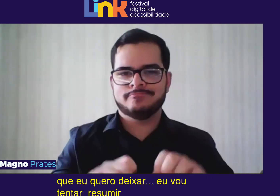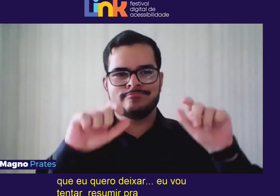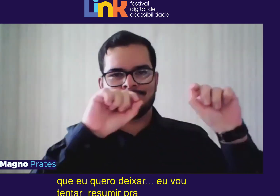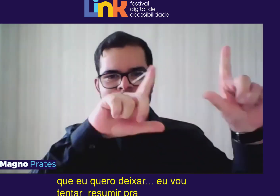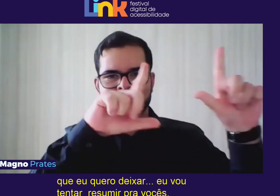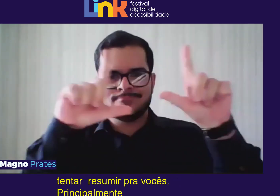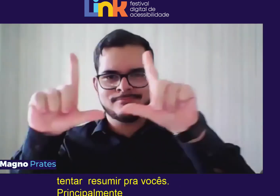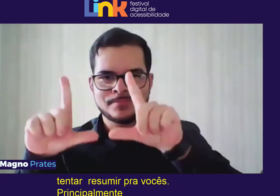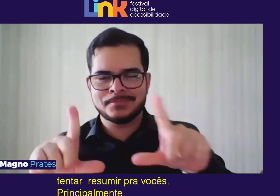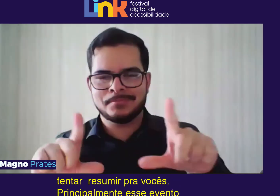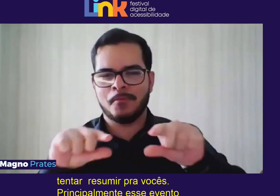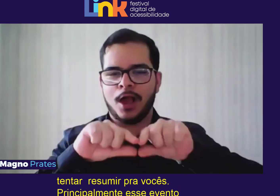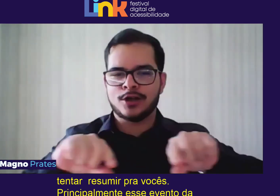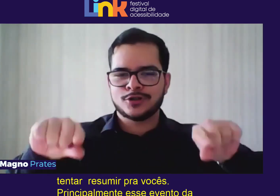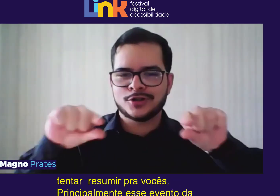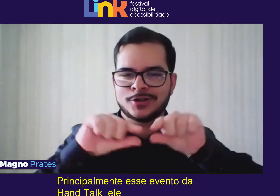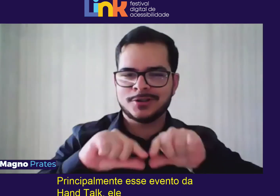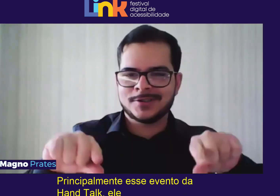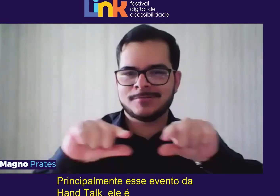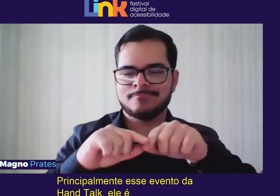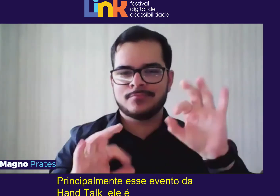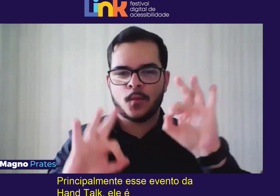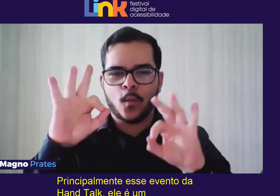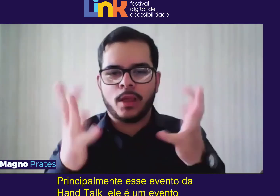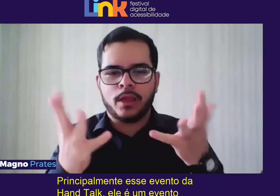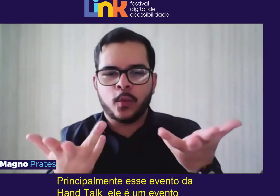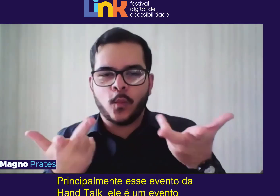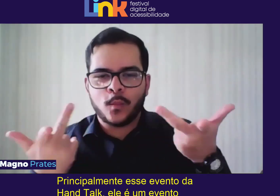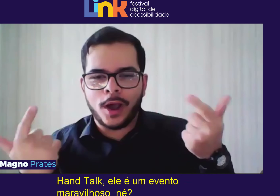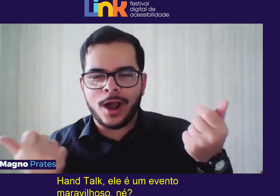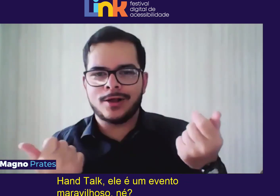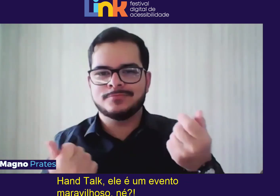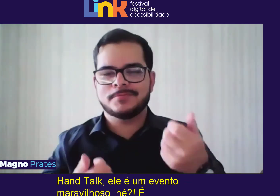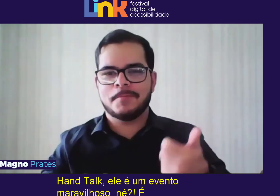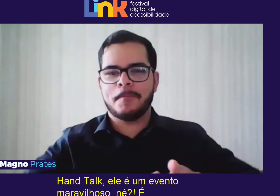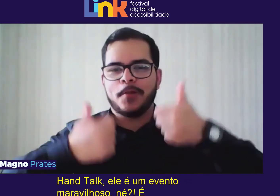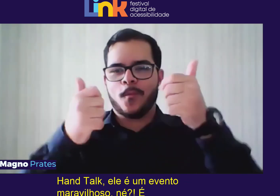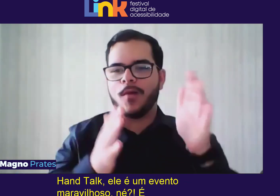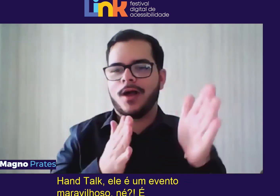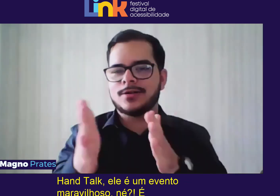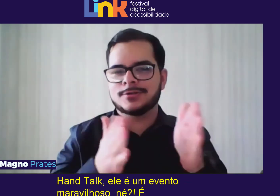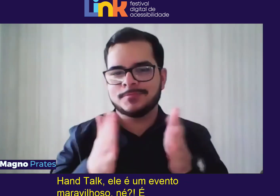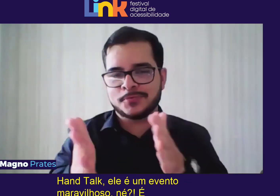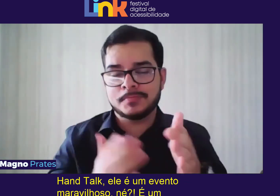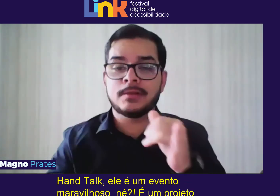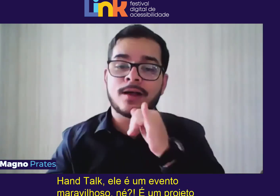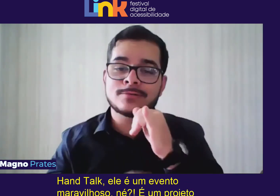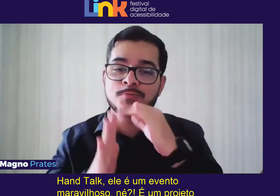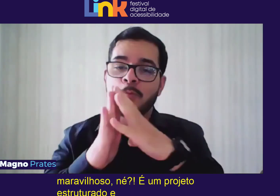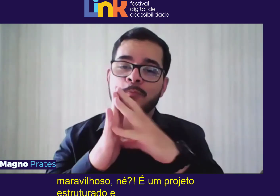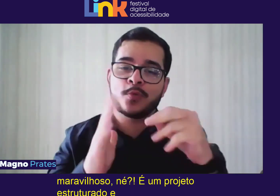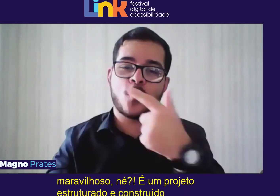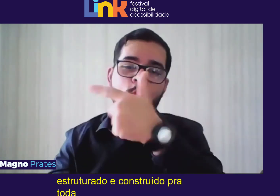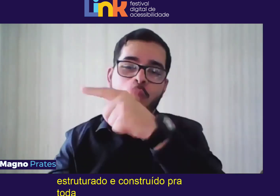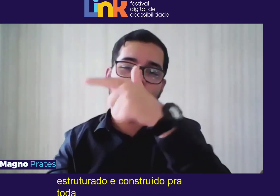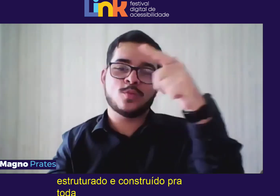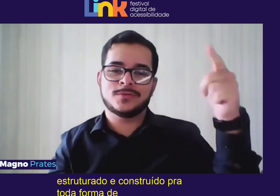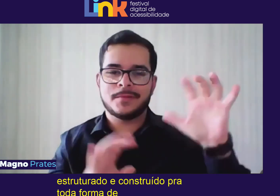É um projeto estruturado e construído para toda forma de acessibilidade. A gente tem legenda, tem voz, enfim, a acessibilidade